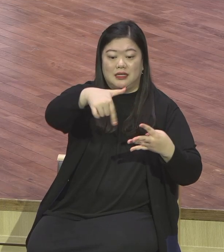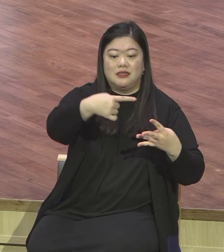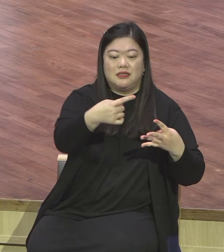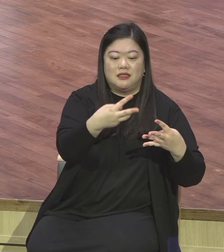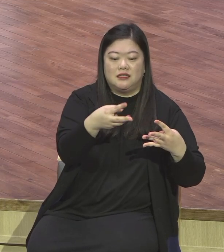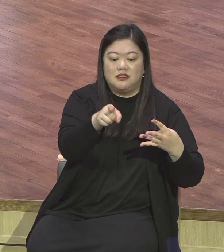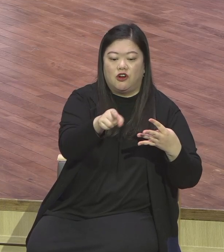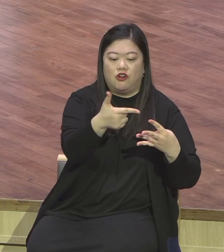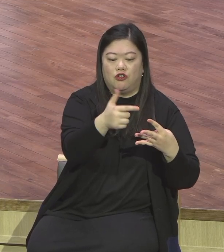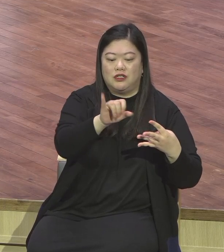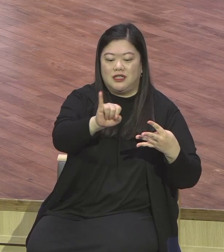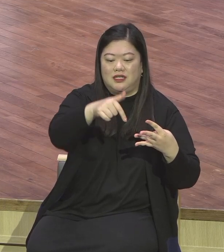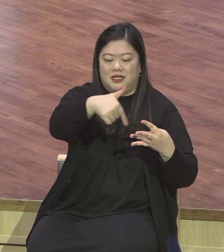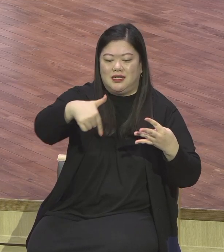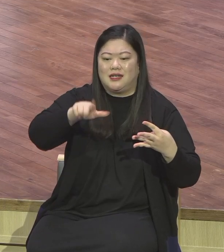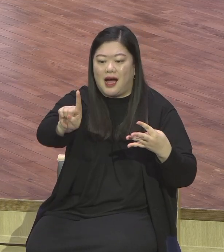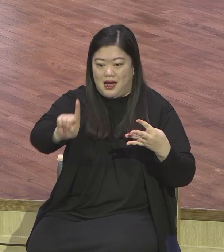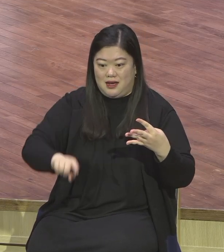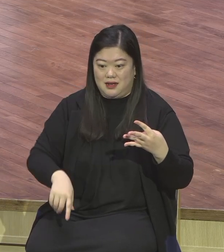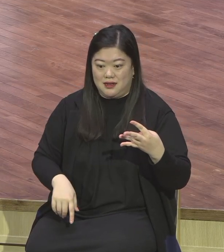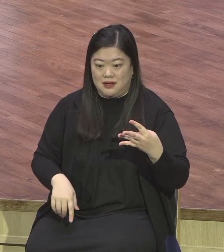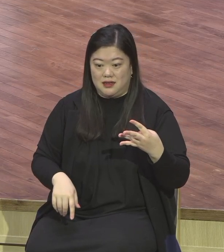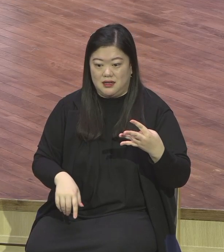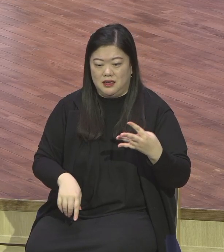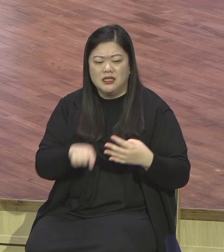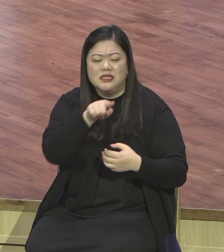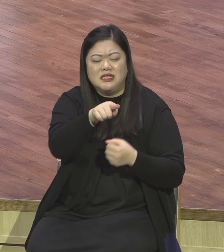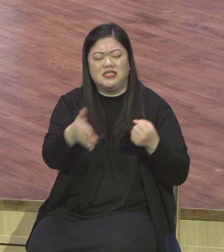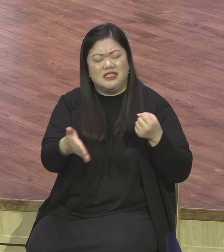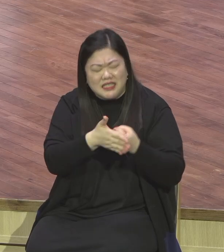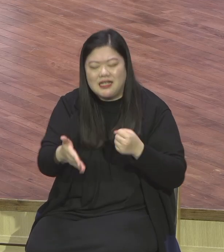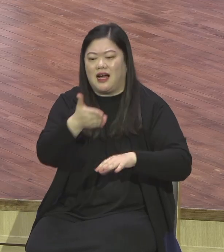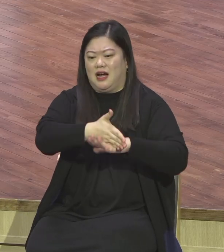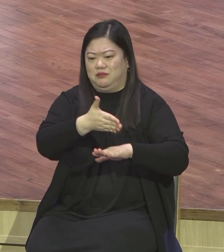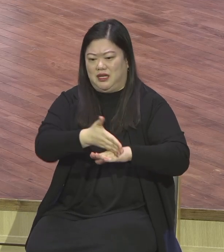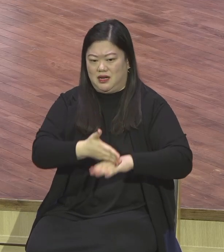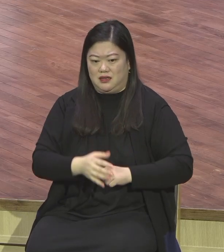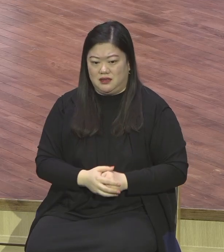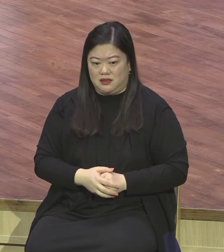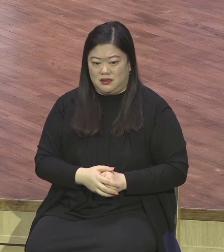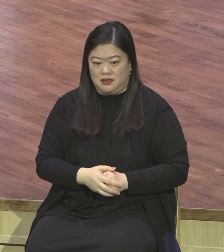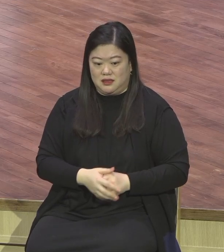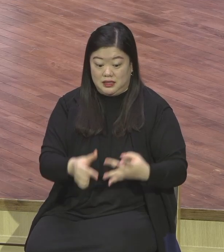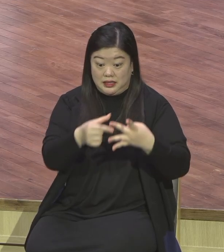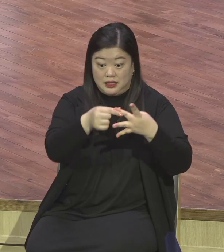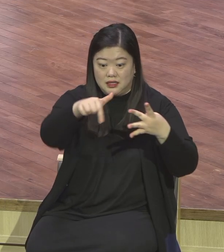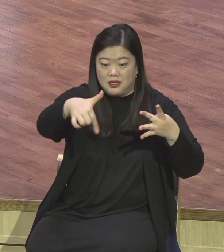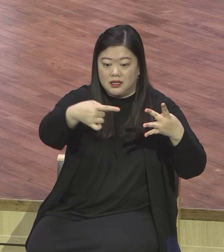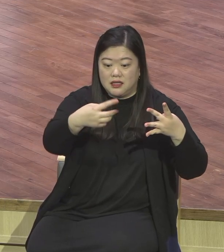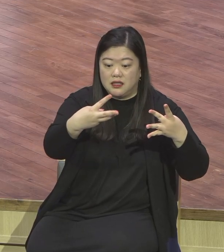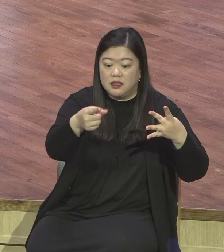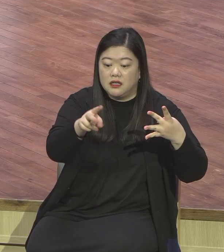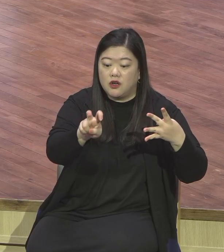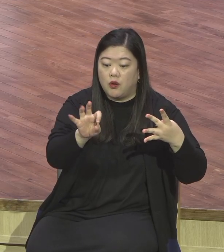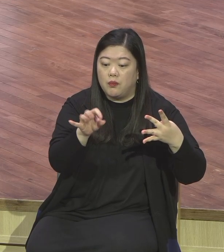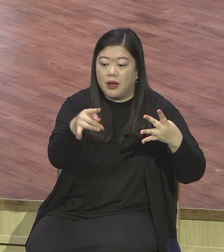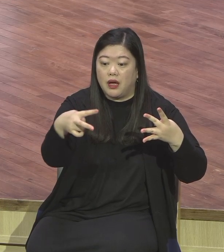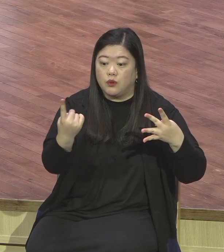감사할 이유가 있다는 얘기 있죠 그러니까 감사하잖아 둘째 그럼에도 감사하다